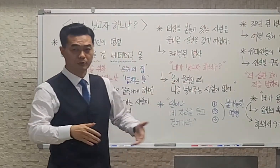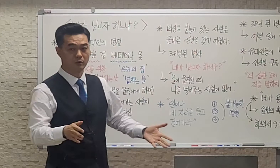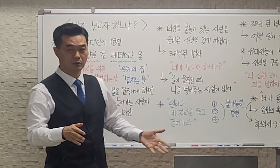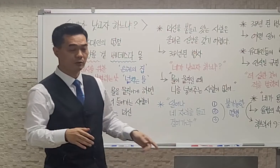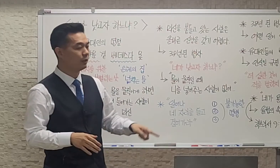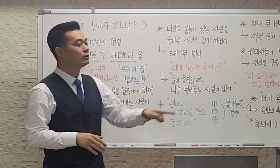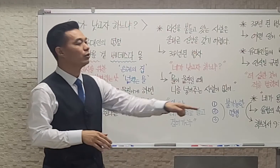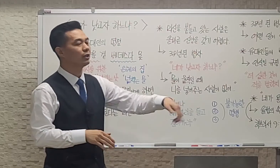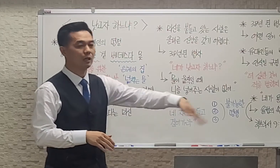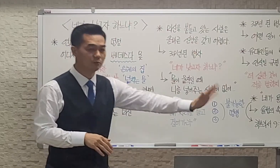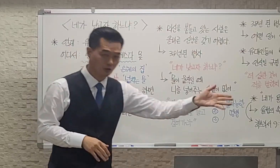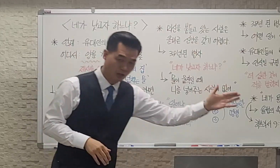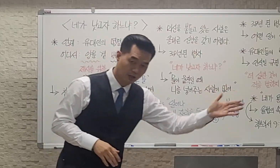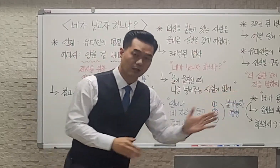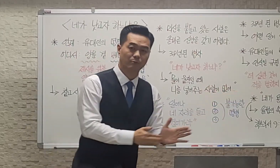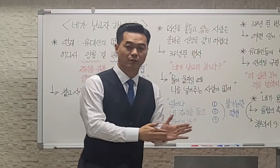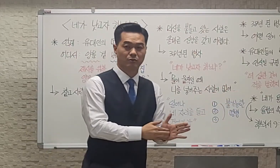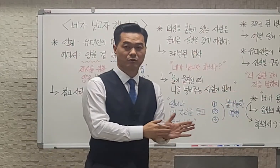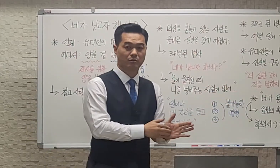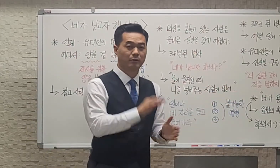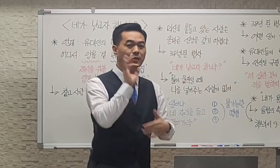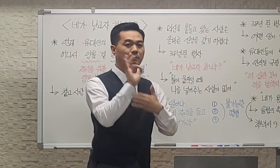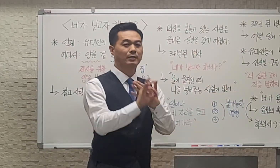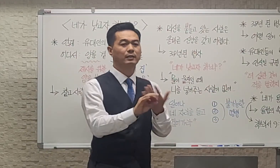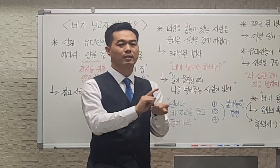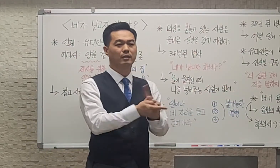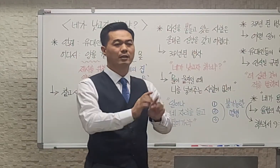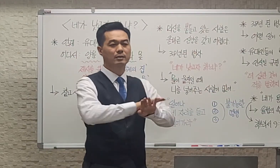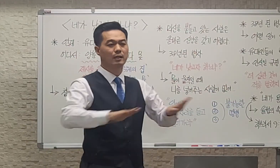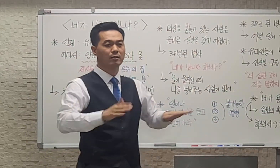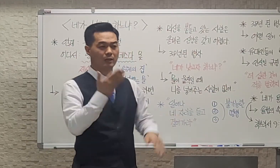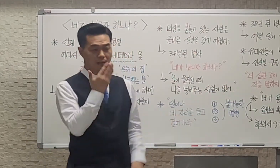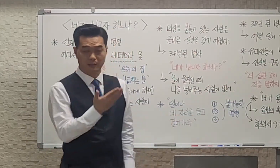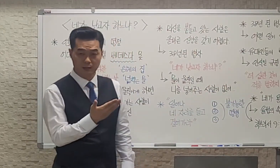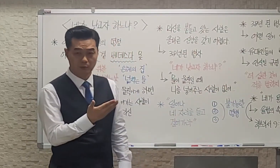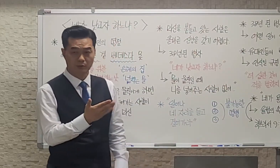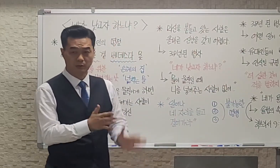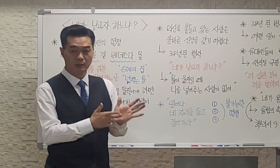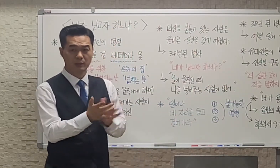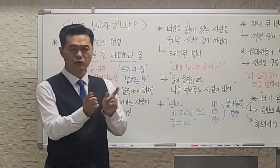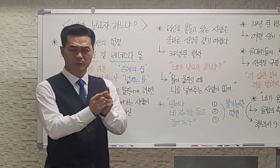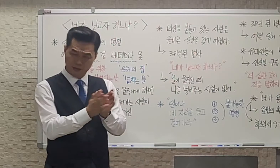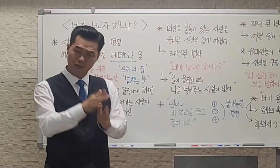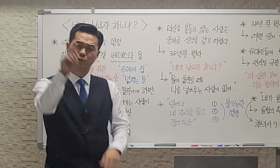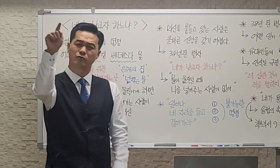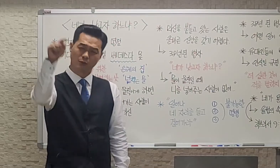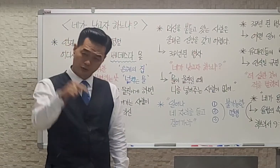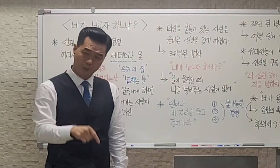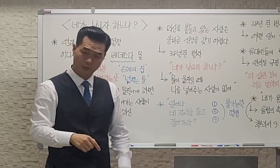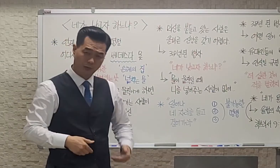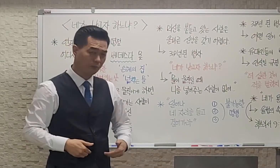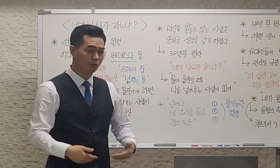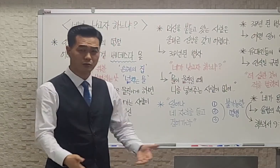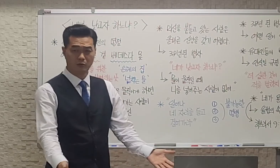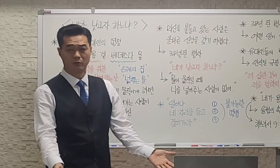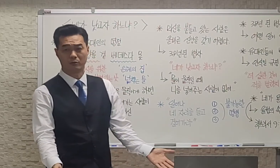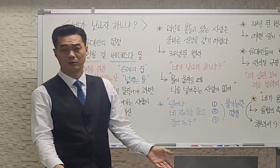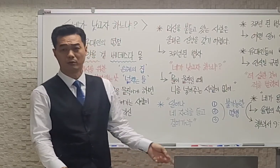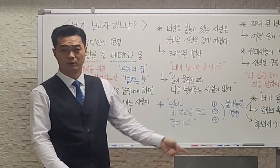없죠. 저기 가면 돼. 이렇게 하면 되죠. 만약에 이게 대신 해결이 가능하다면 예수님이 진짜 굳이 오실 필요가 없는 거죠.